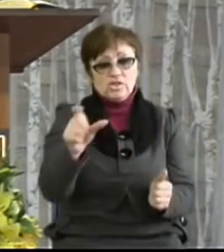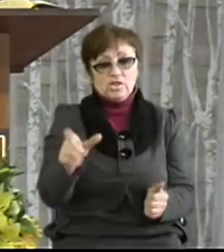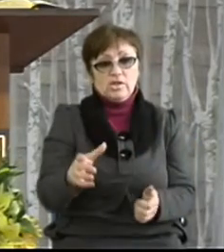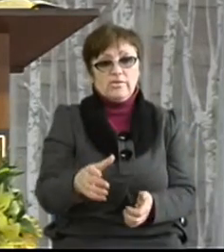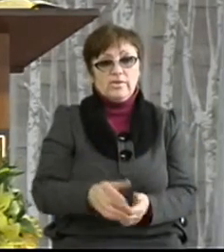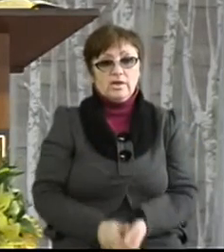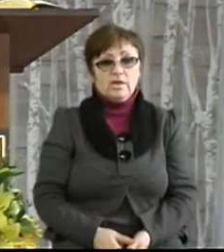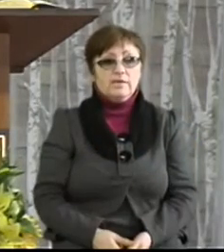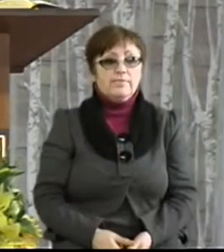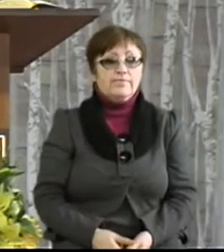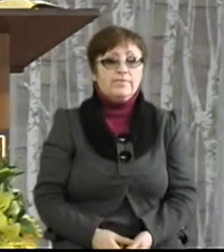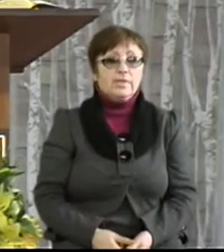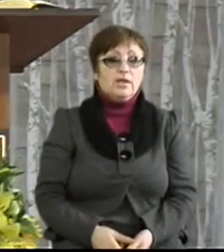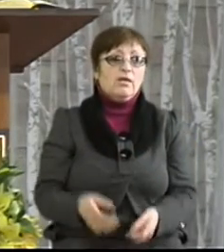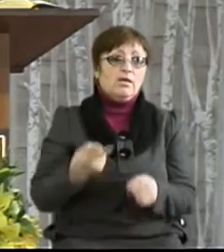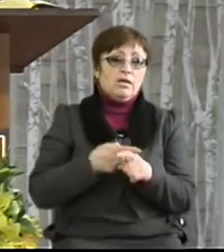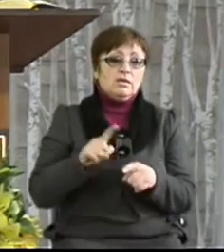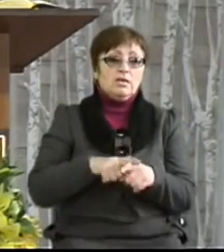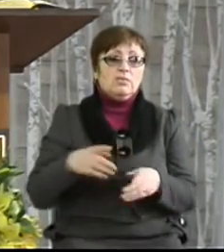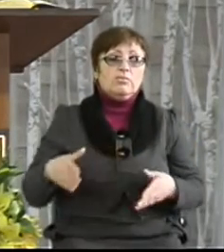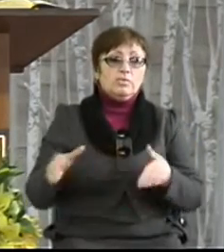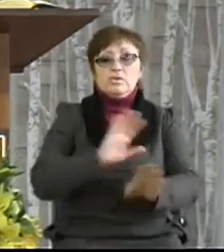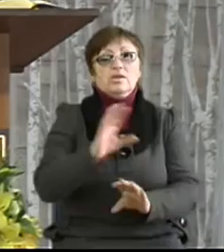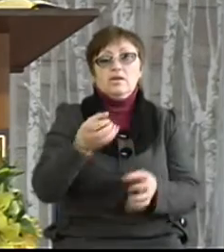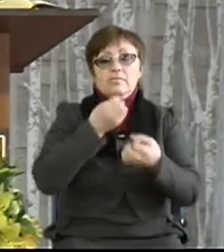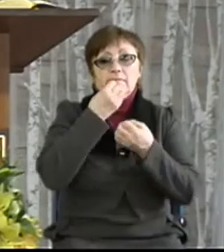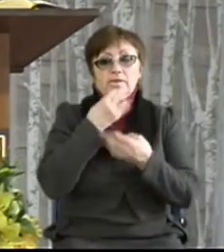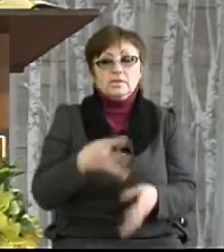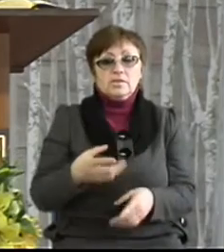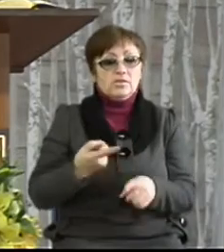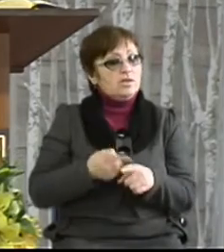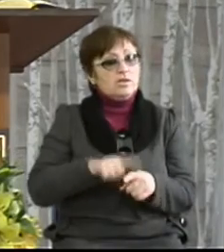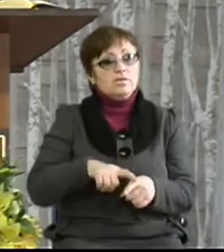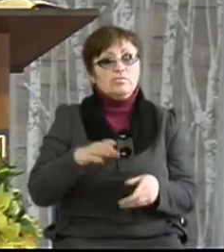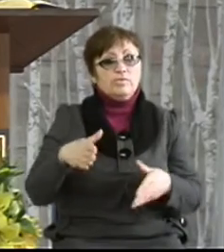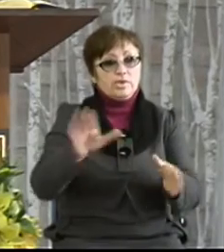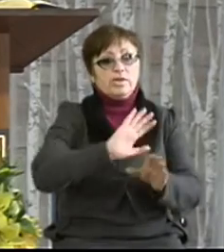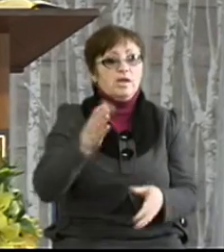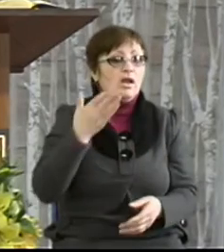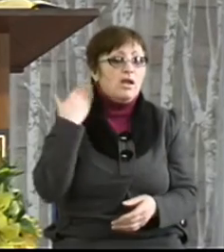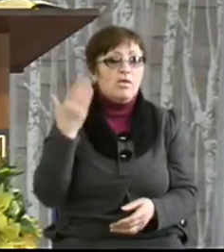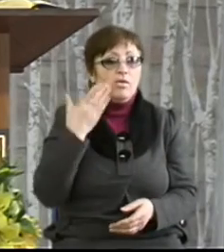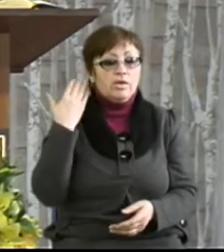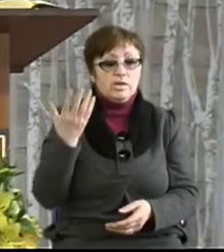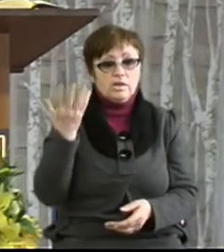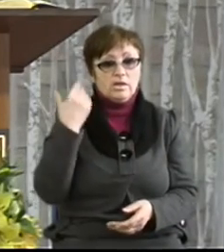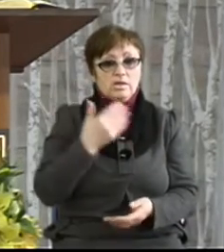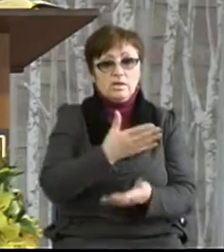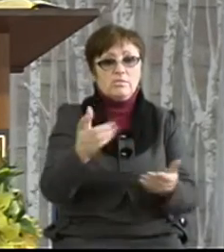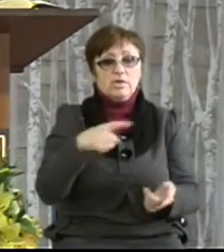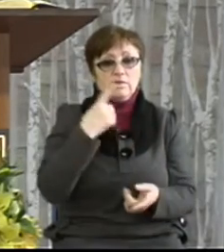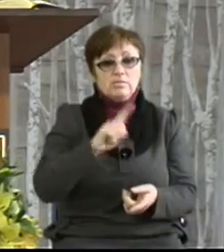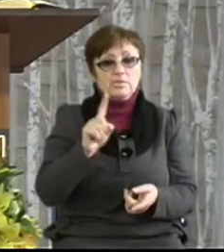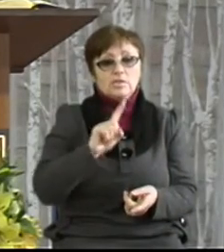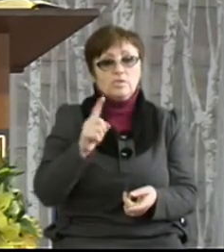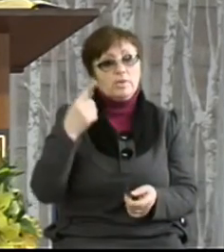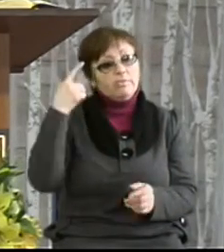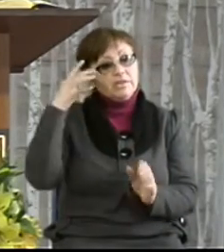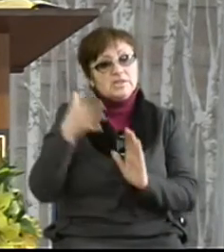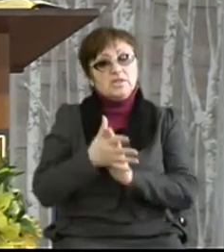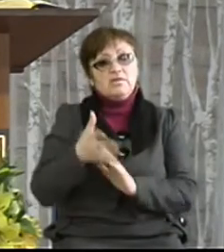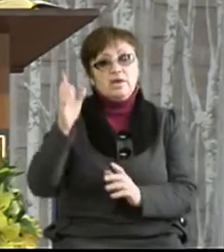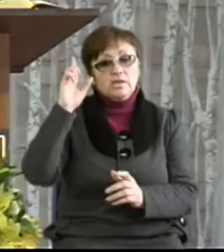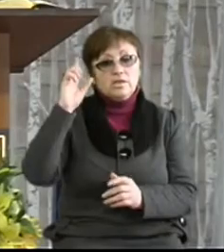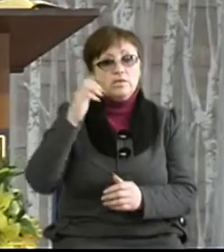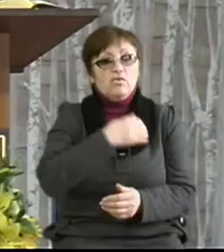же, это путь непростой, это путь нелегкий. И когда мы говорим о том, чтобы познавать волю